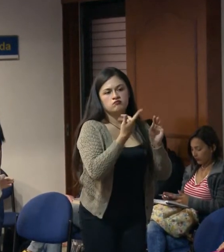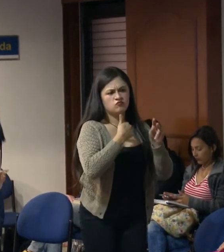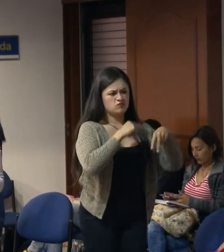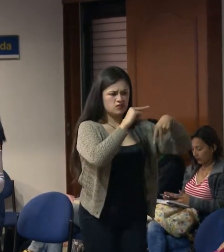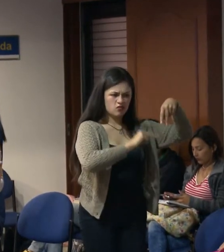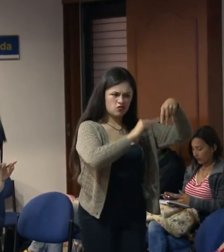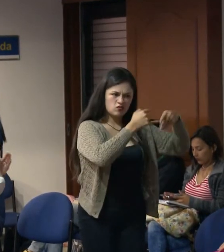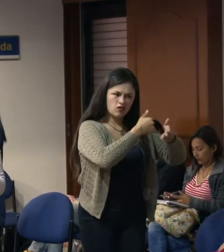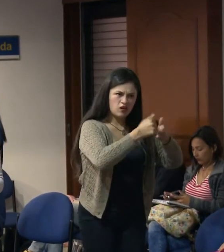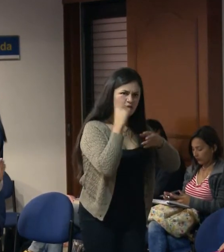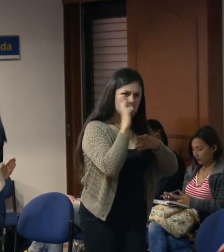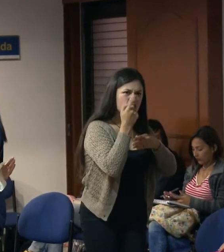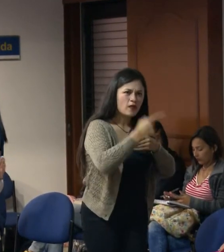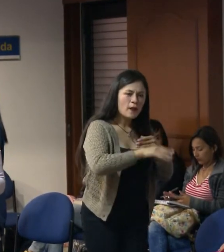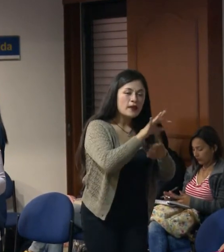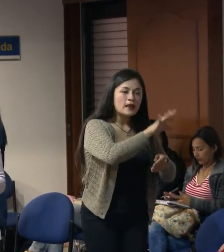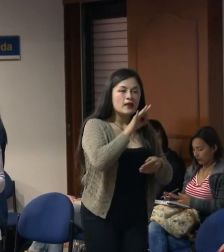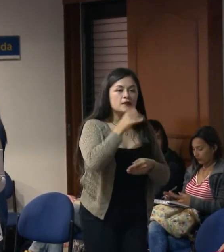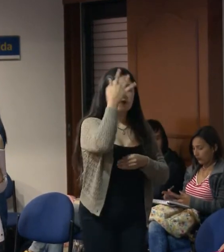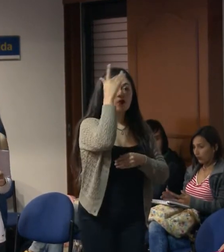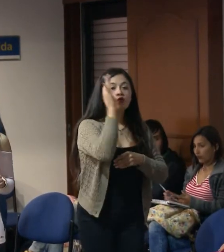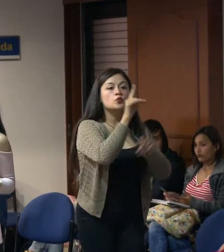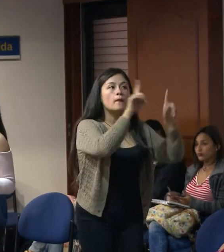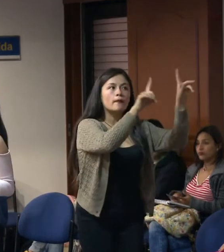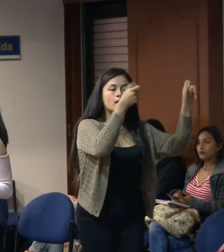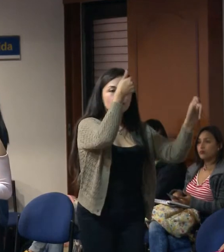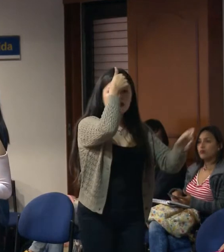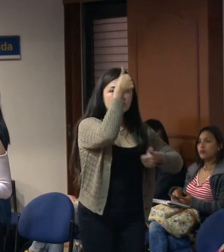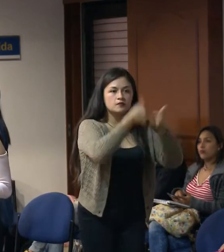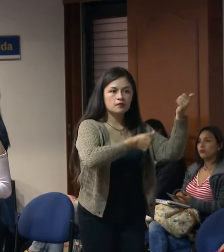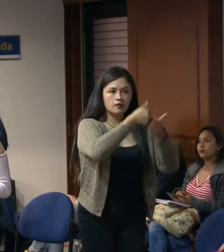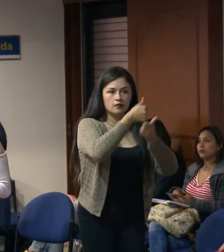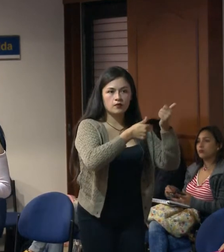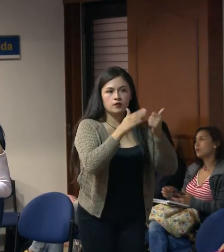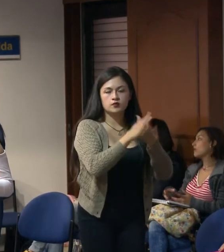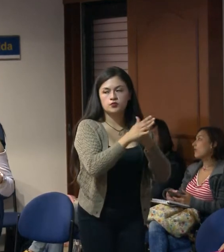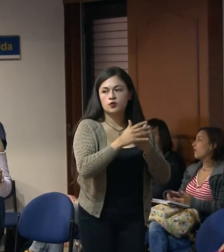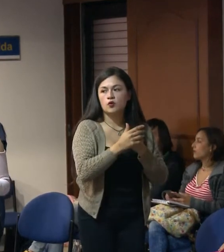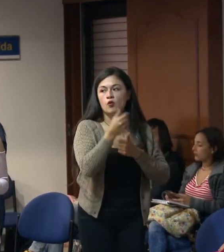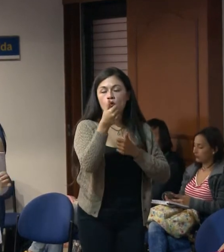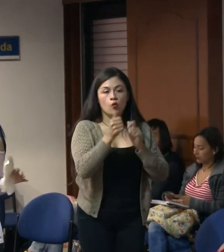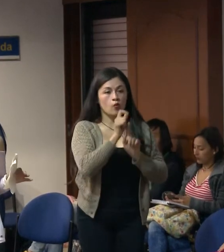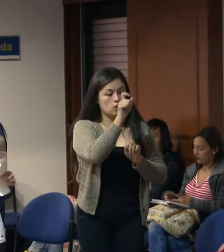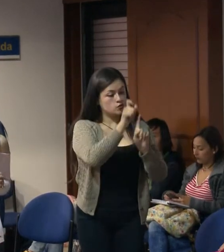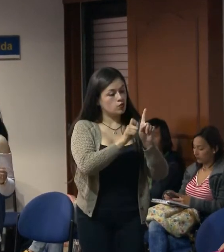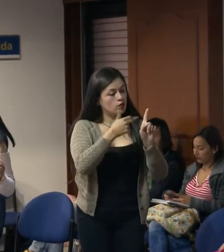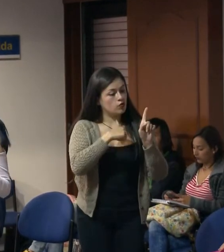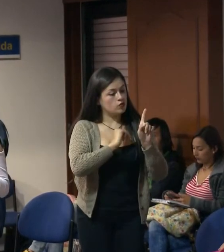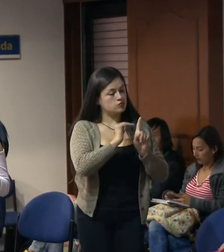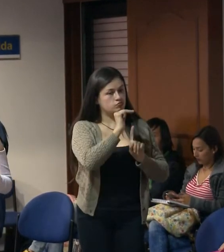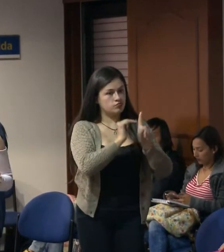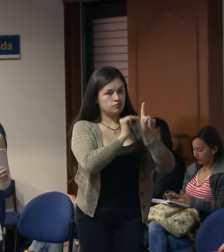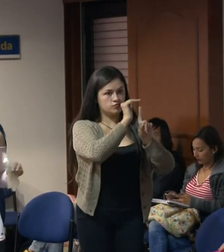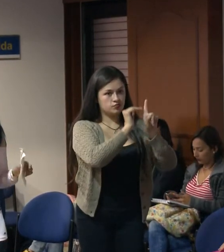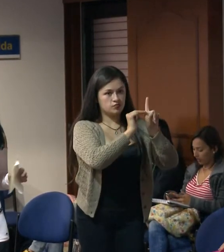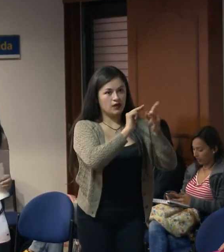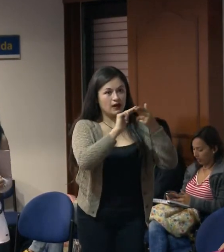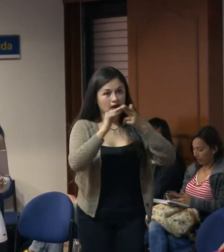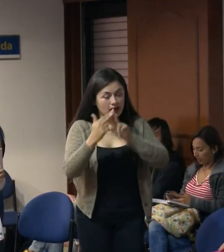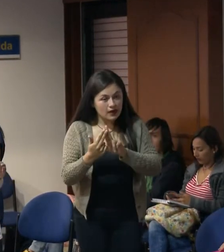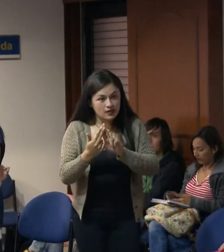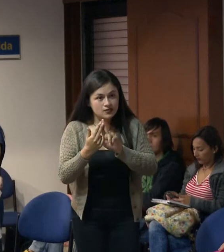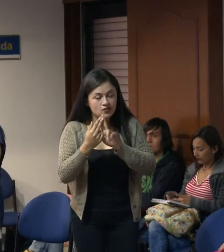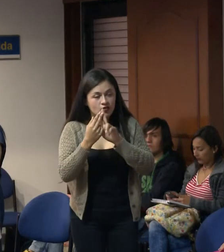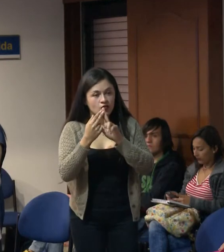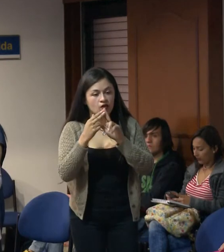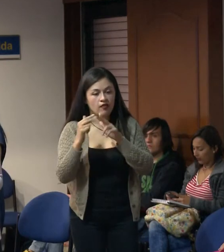se basa o tiene como pregunta clave ¿qué tipo de sujeto se constituye a partir de la comprensión